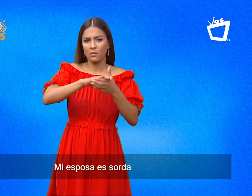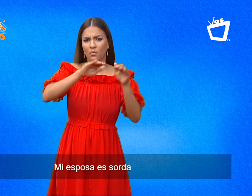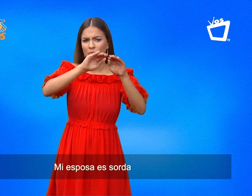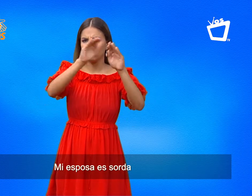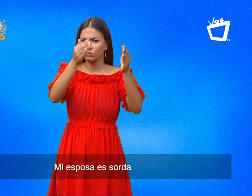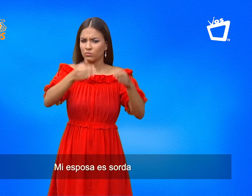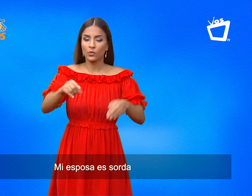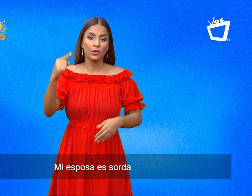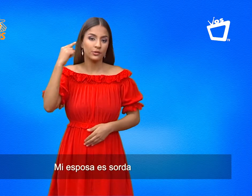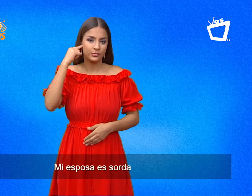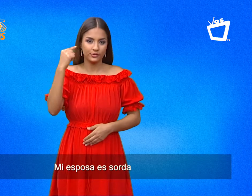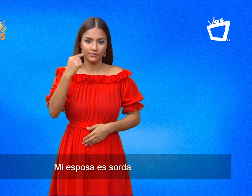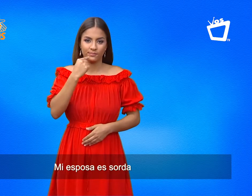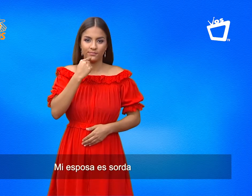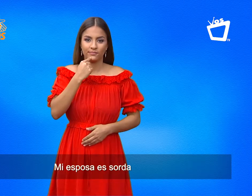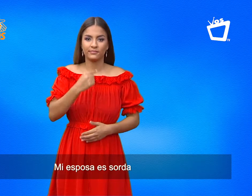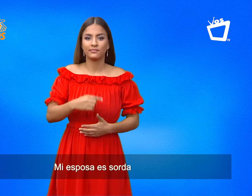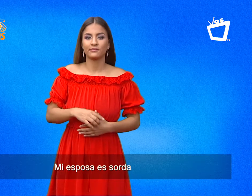mi esposa es sorda